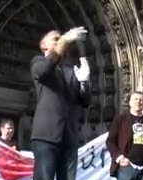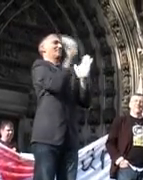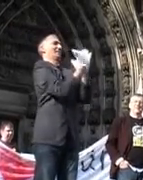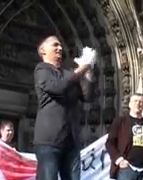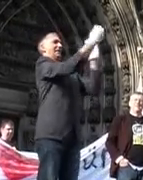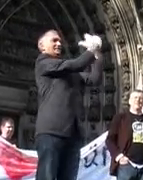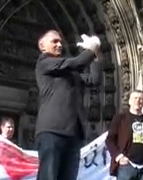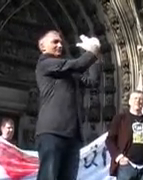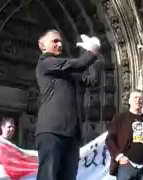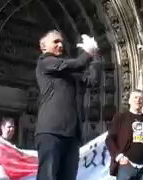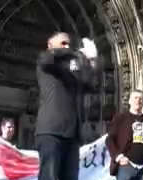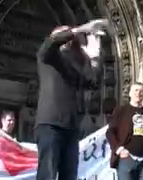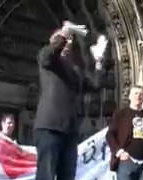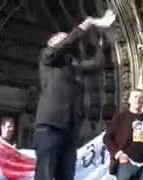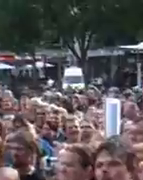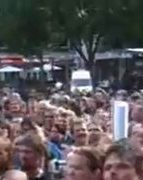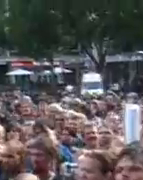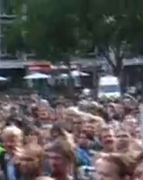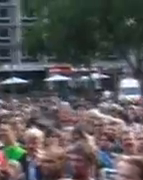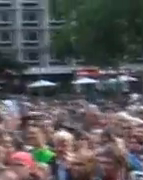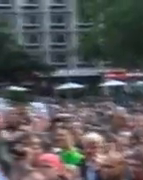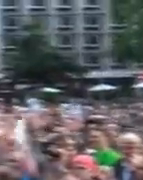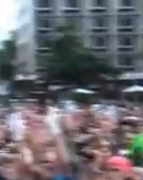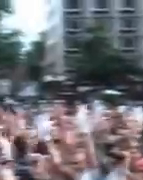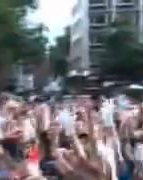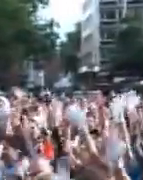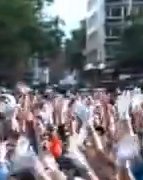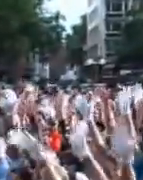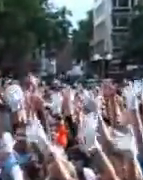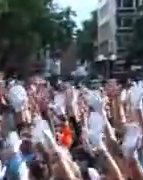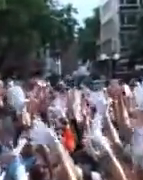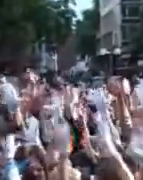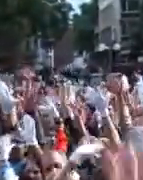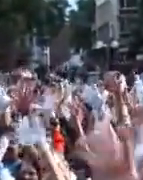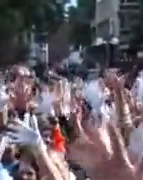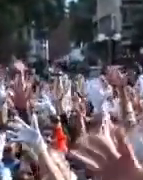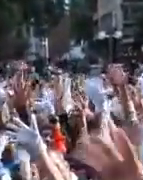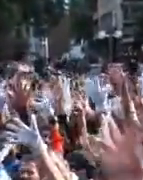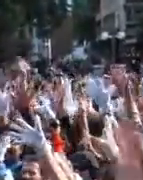Druck wird man dann vielleicht etwas für uns tun und dagegen. Und wir brauchen auch 100% Untertitel.